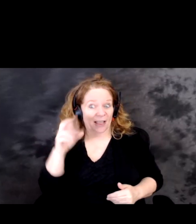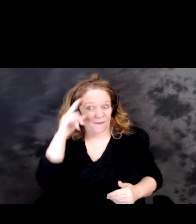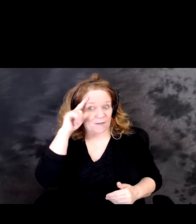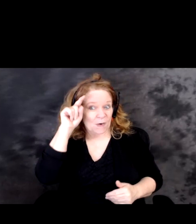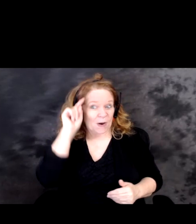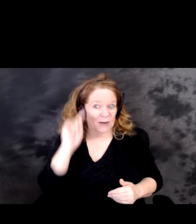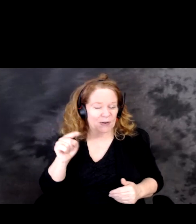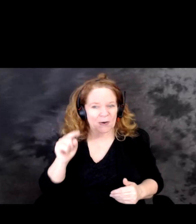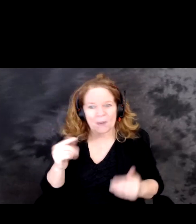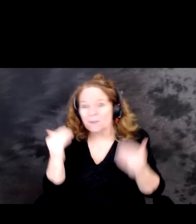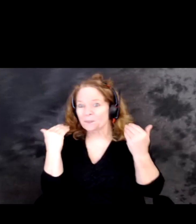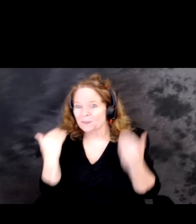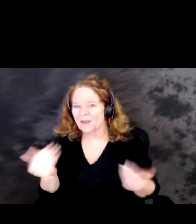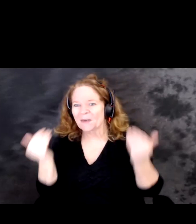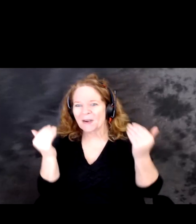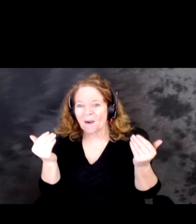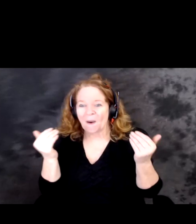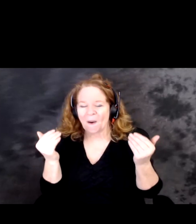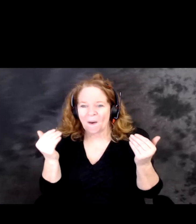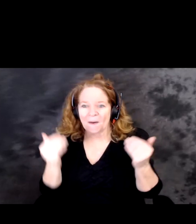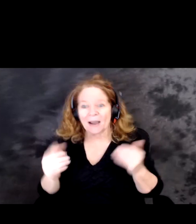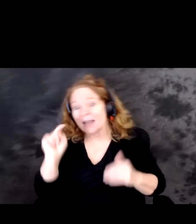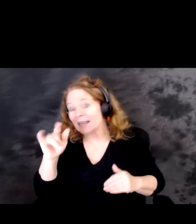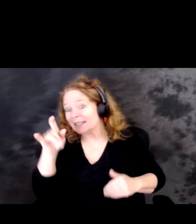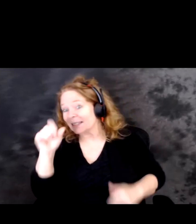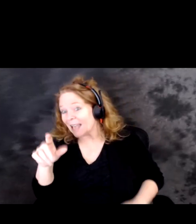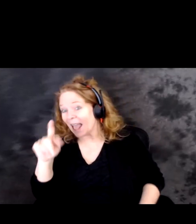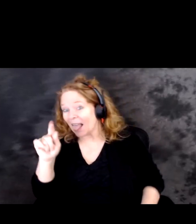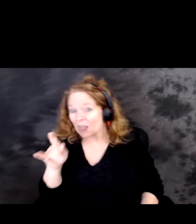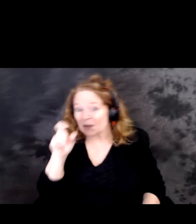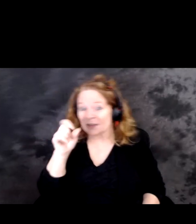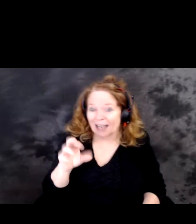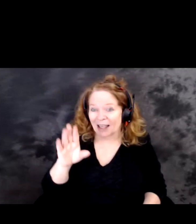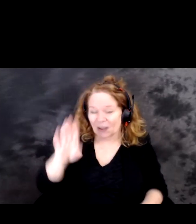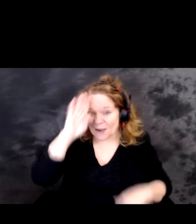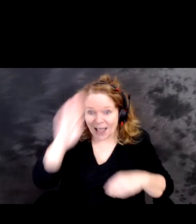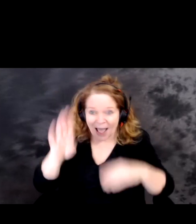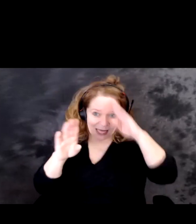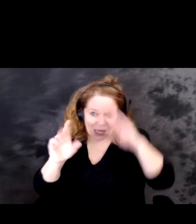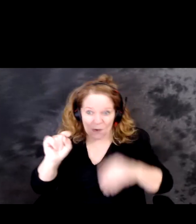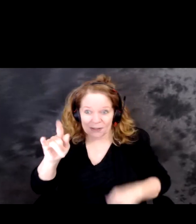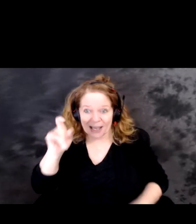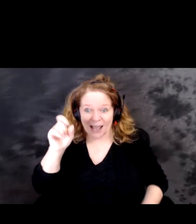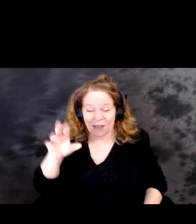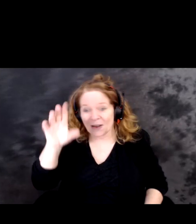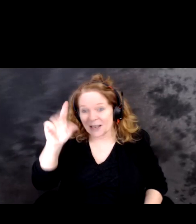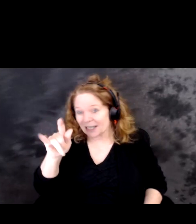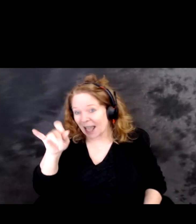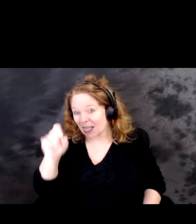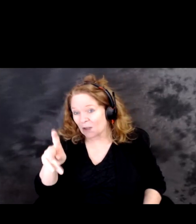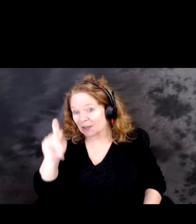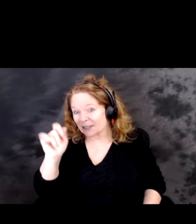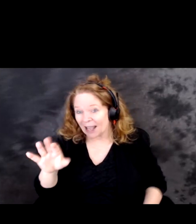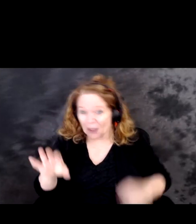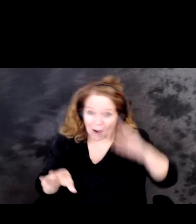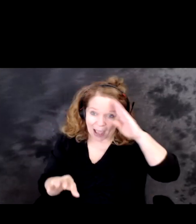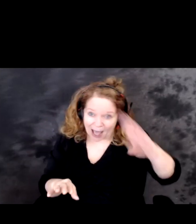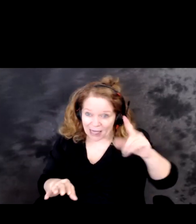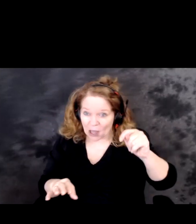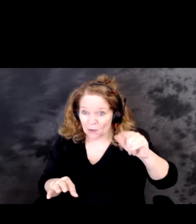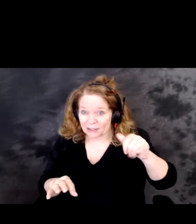Taylor. Nada más para ti. Y vamos, Taylor, Taylor. Hola, hola, Taylor, Taylor.